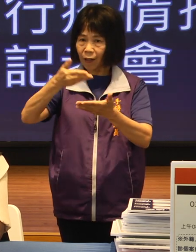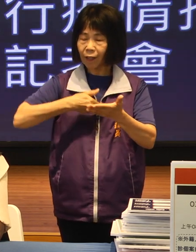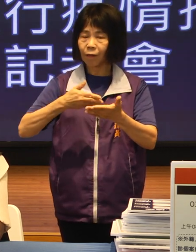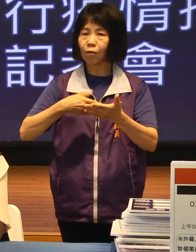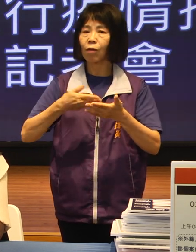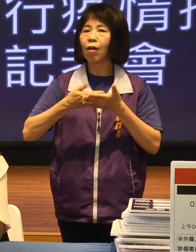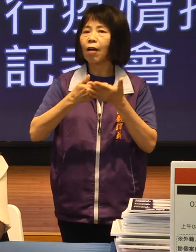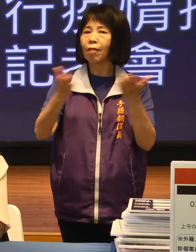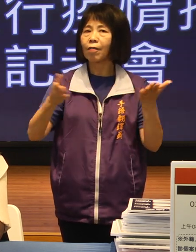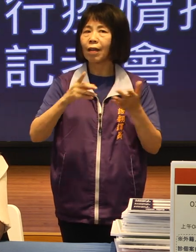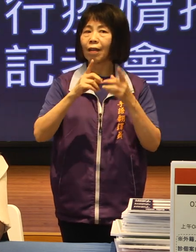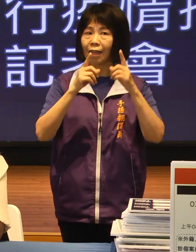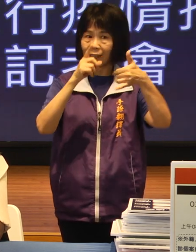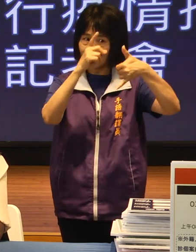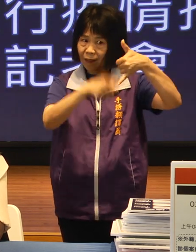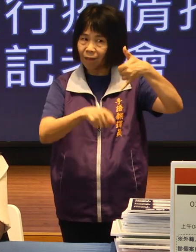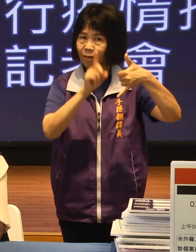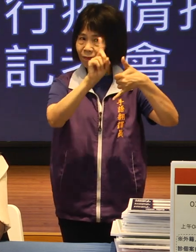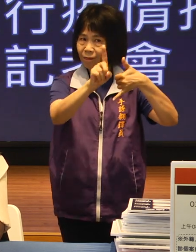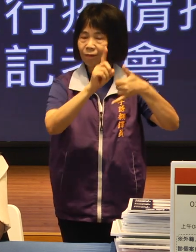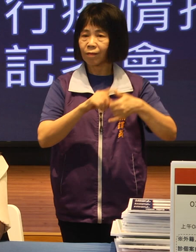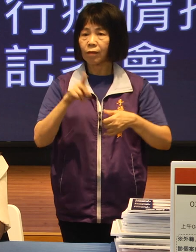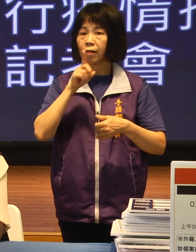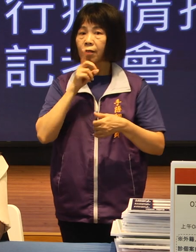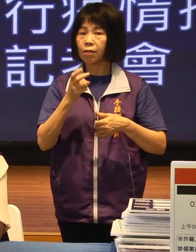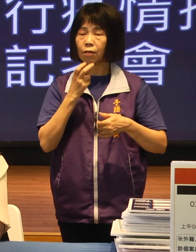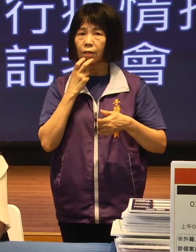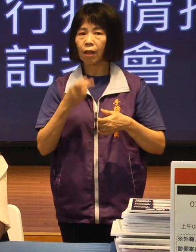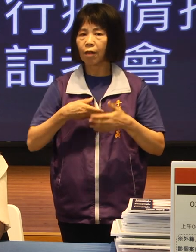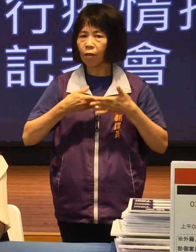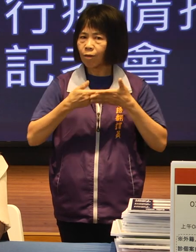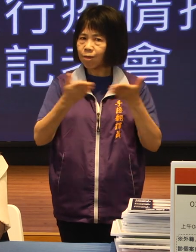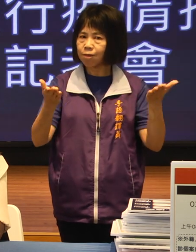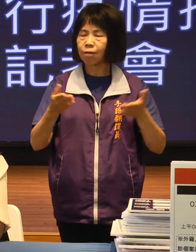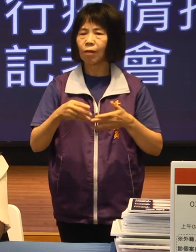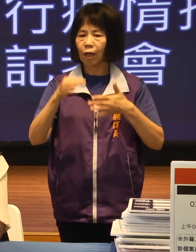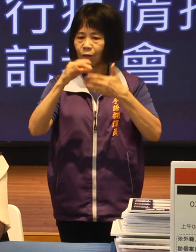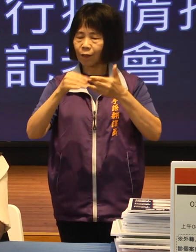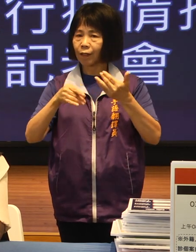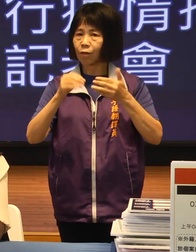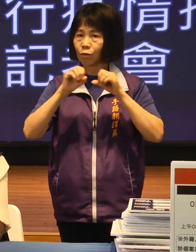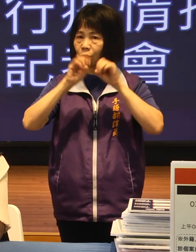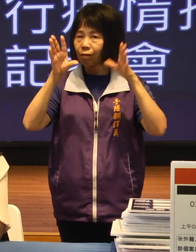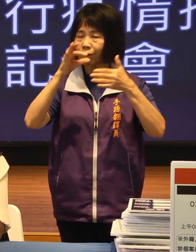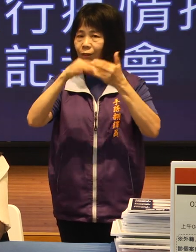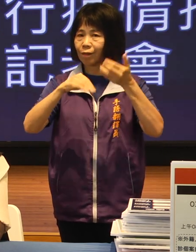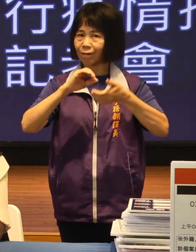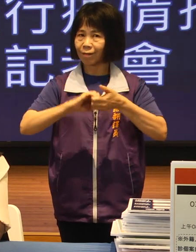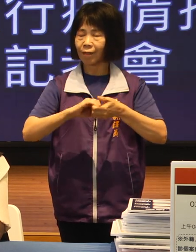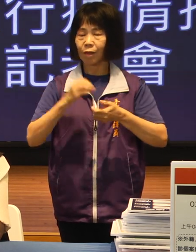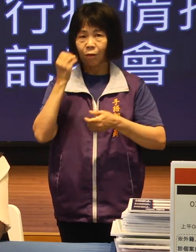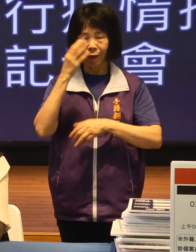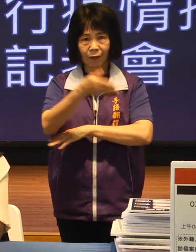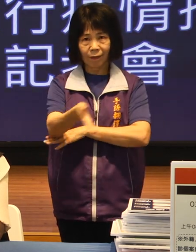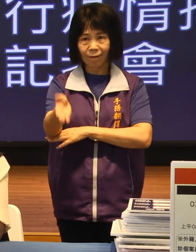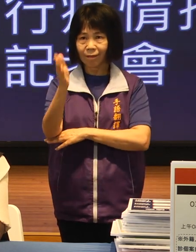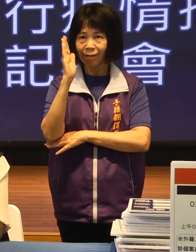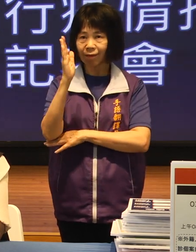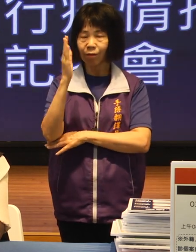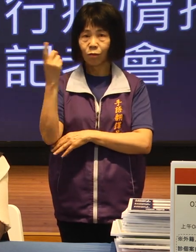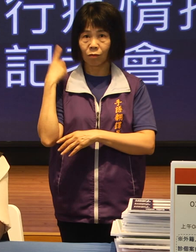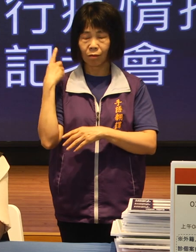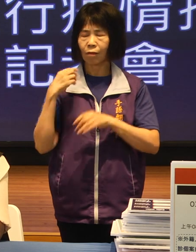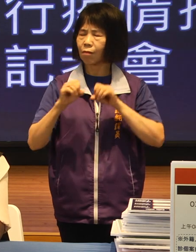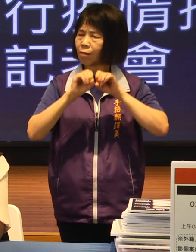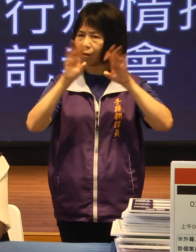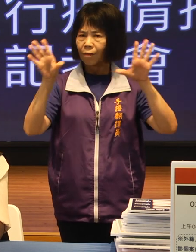筛试剂，那这是属于中央的发布的一个相关规范。那在花莲县政府的部分呢，昨天